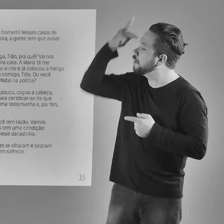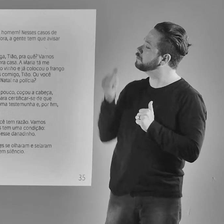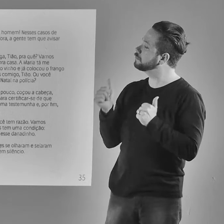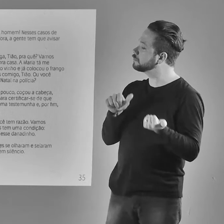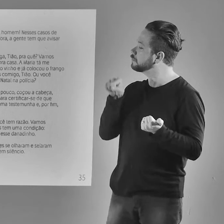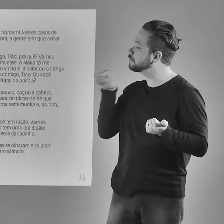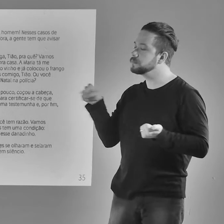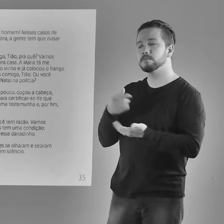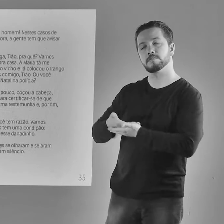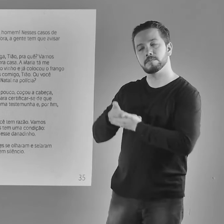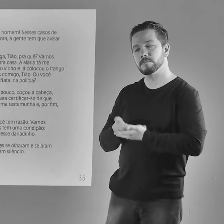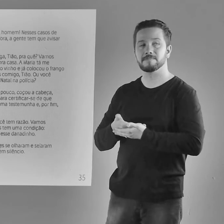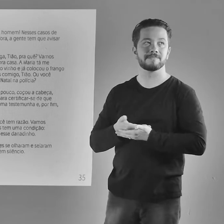danadinho.